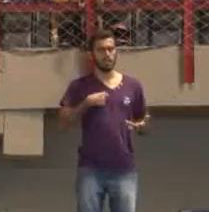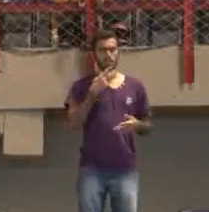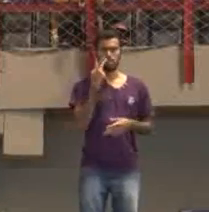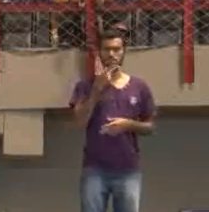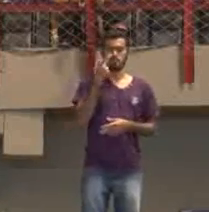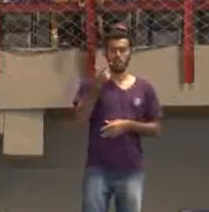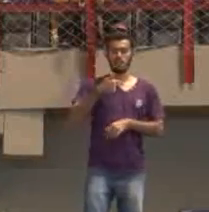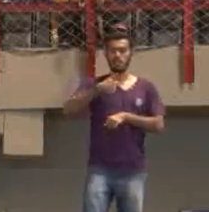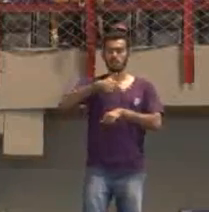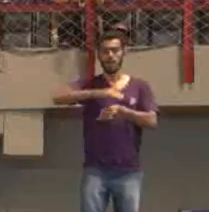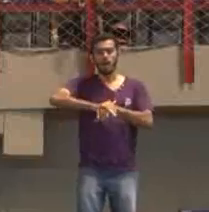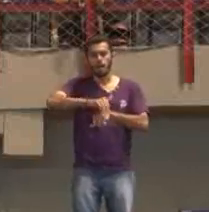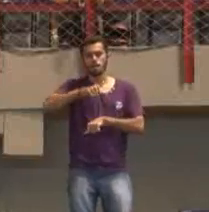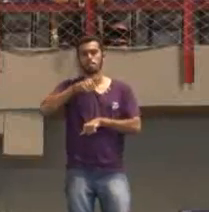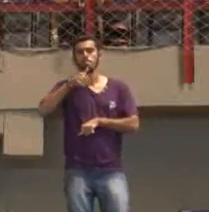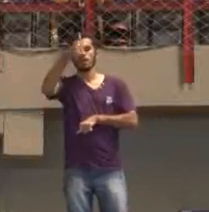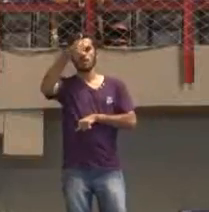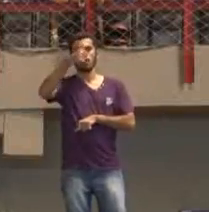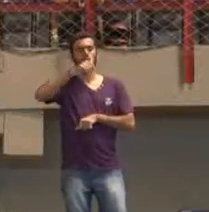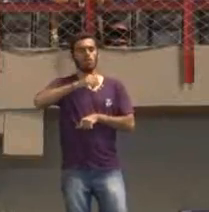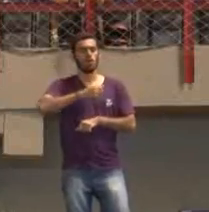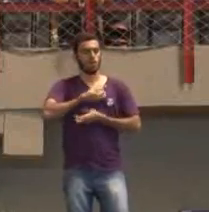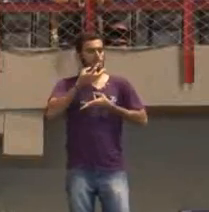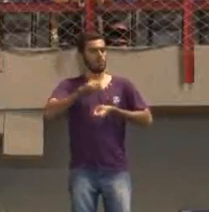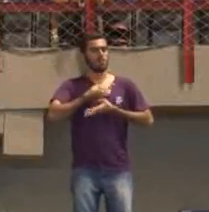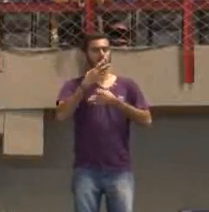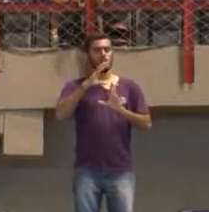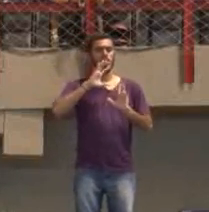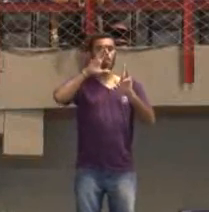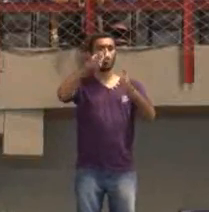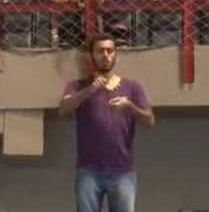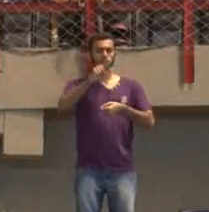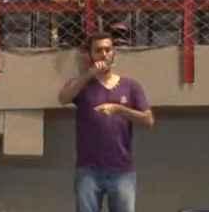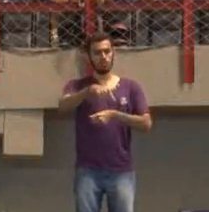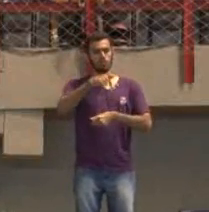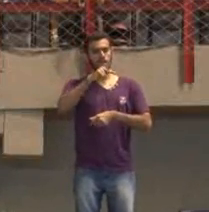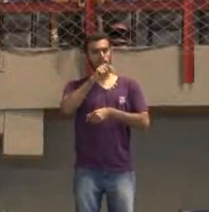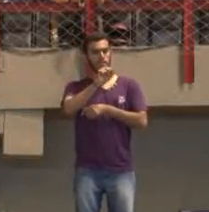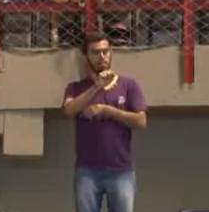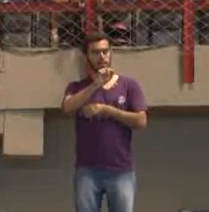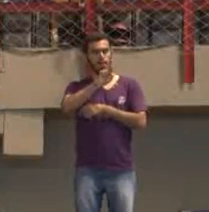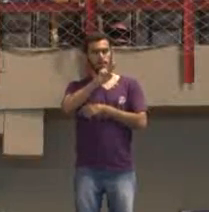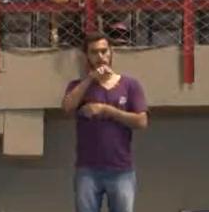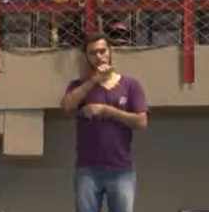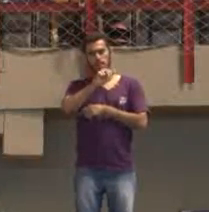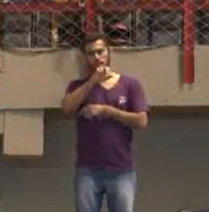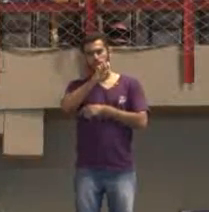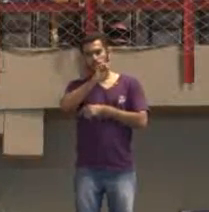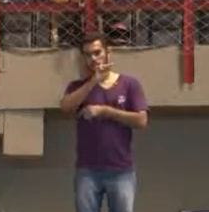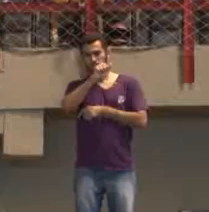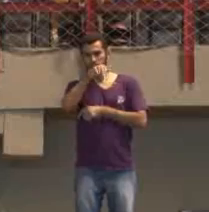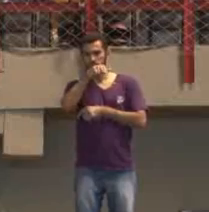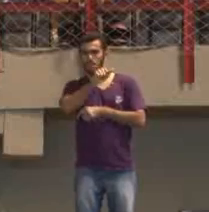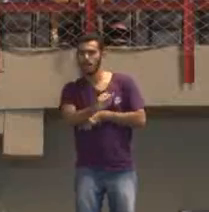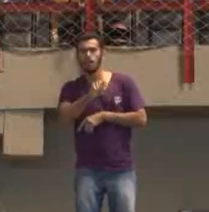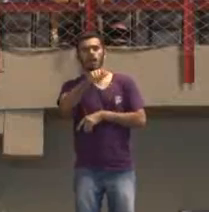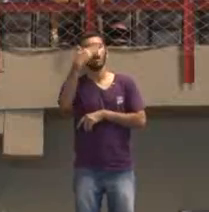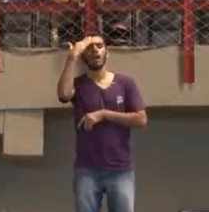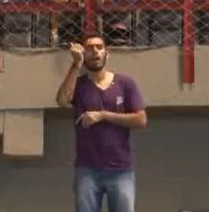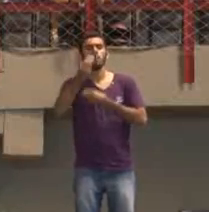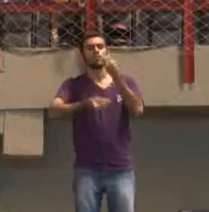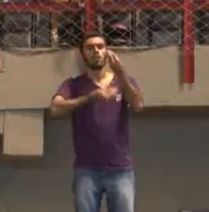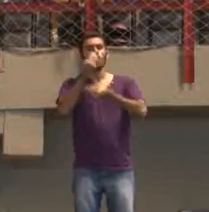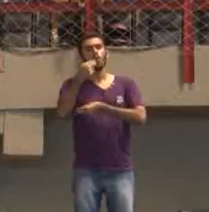a melhor poesia do mundo é a poesia parnasiana. Você sabe como é que a gente chama